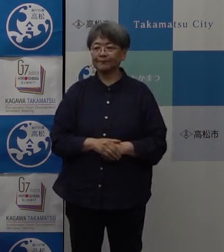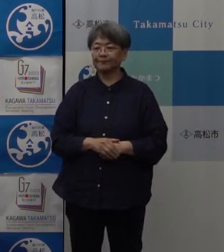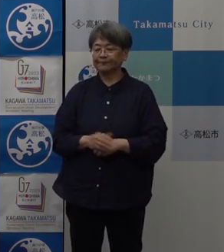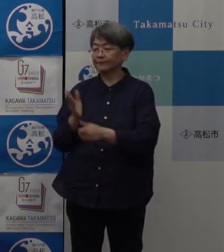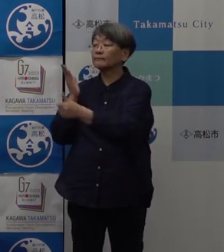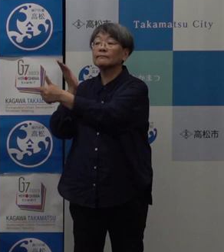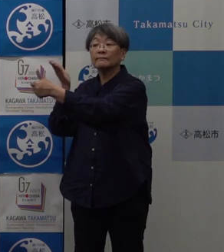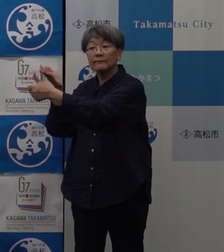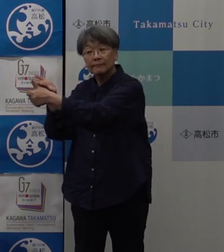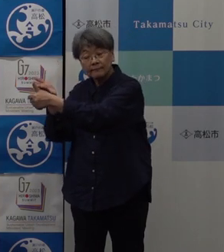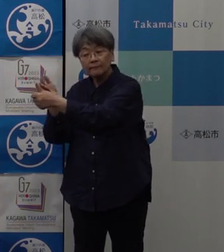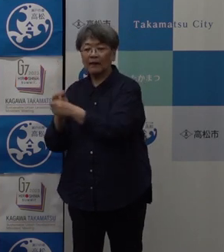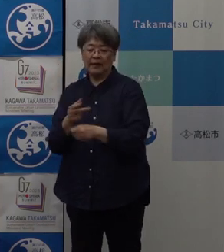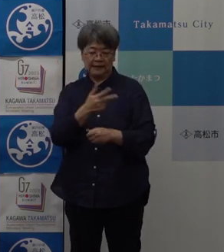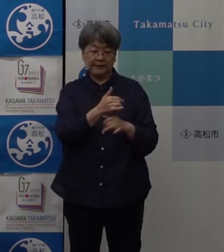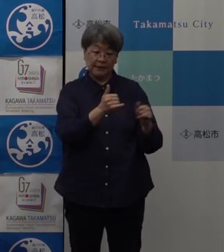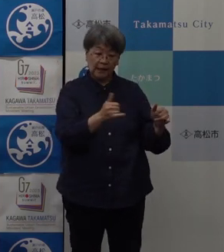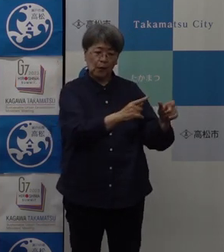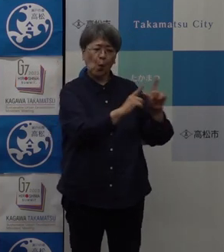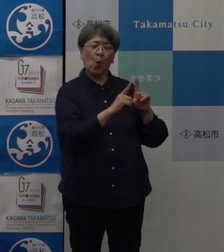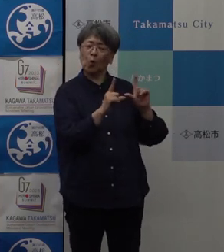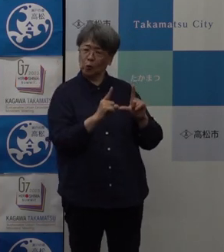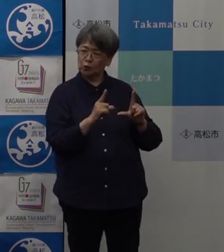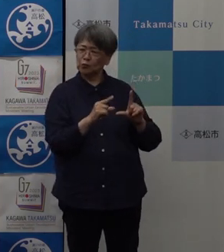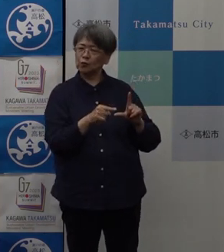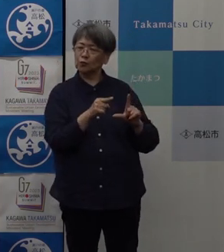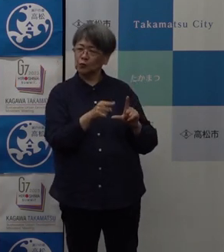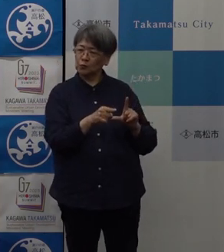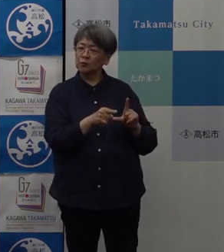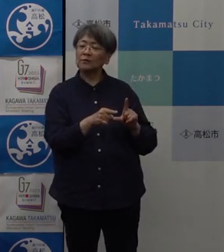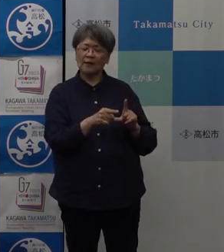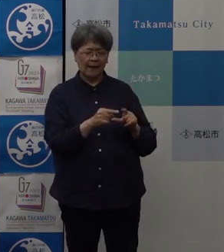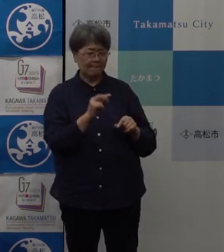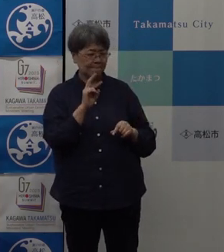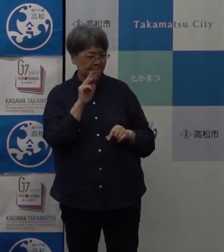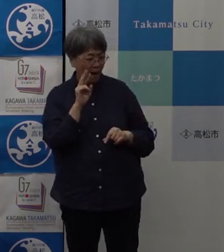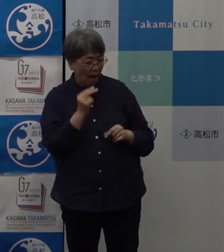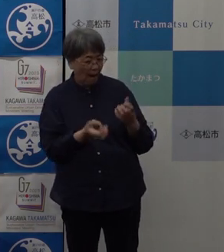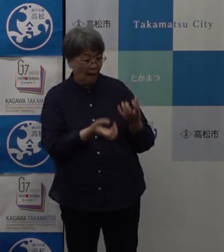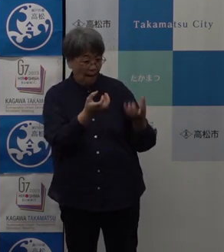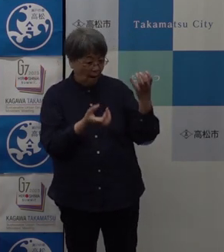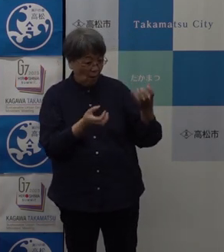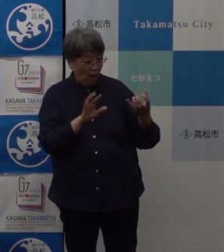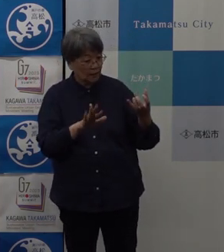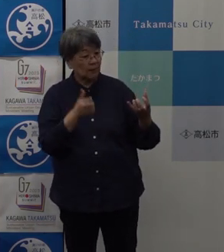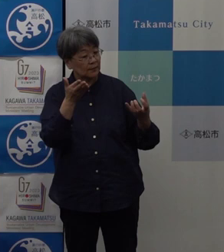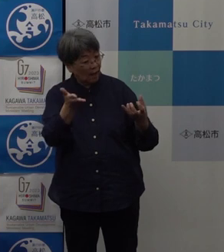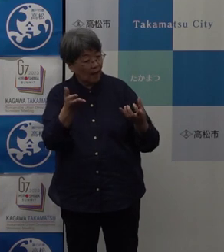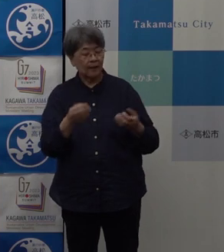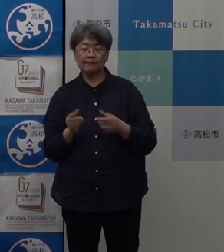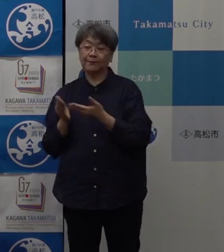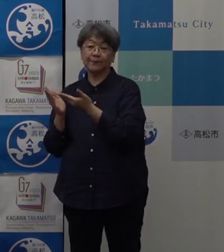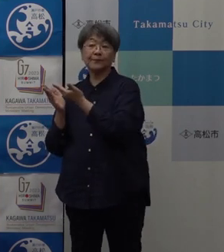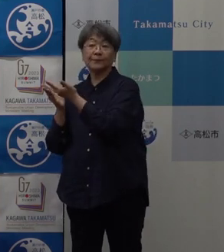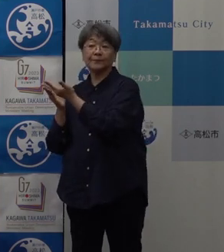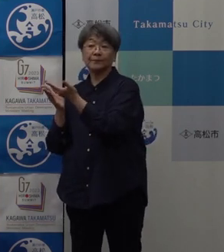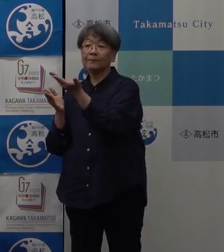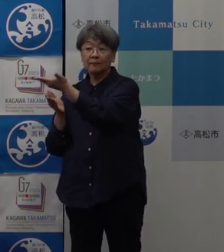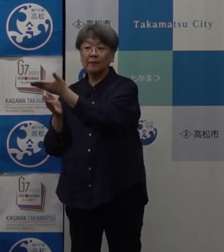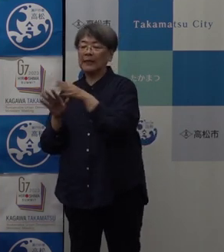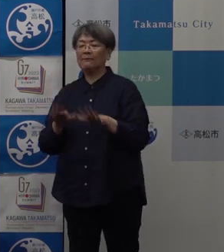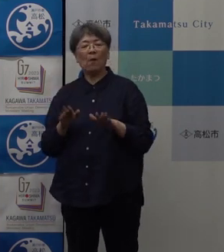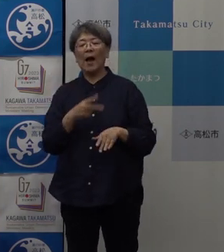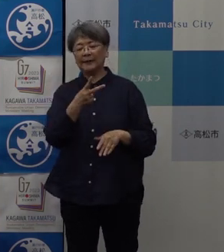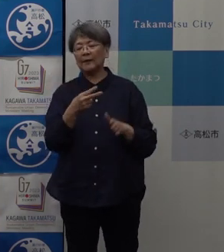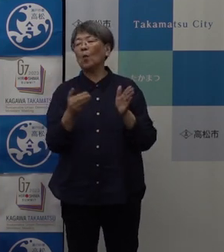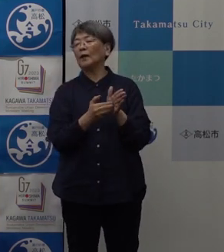まあ、あの市民からの報告でもいいですけれども、その新たにその、まあ、報告された例というのはあるんでしょうか。 あの2件以外にはもう今のところ